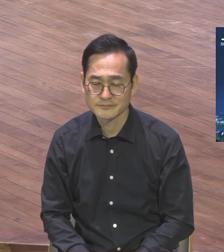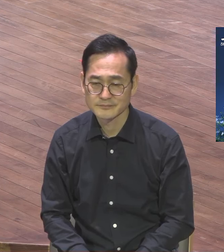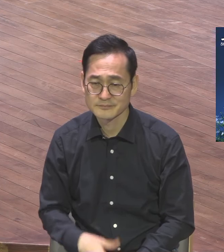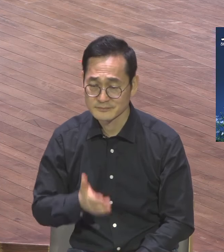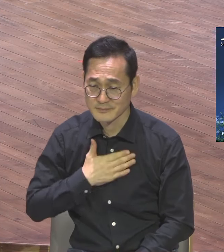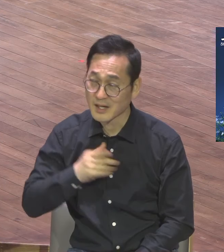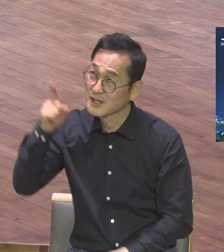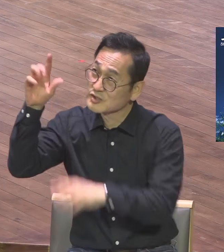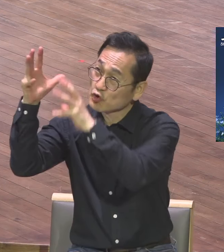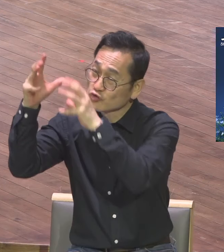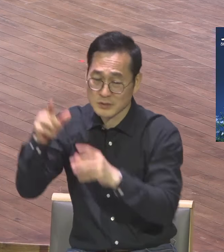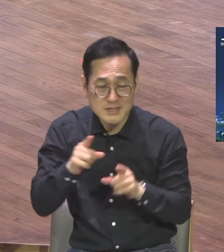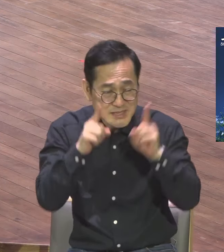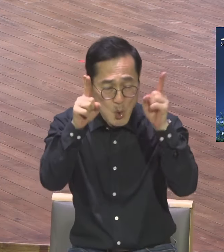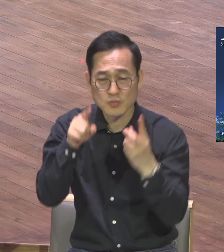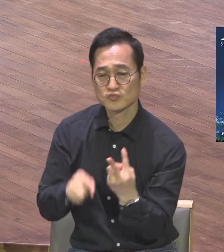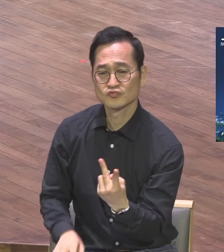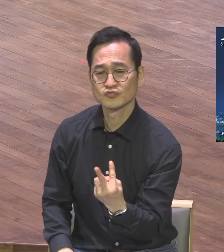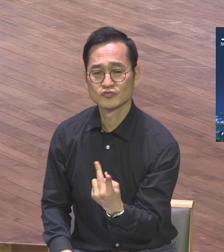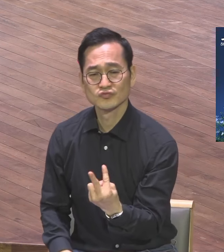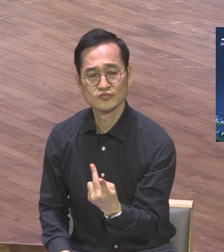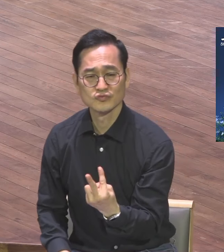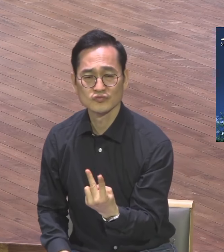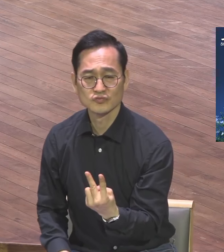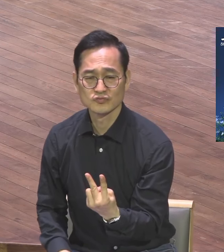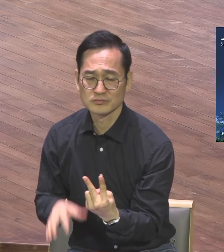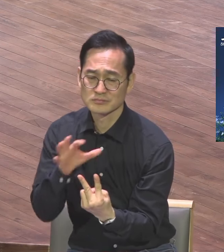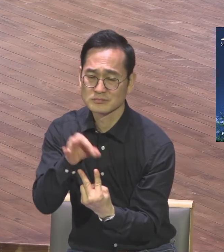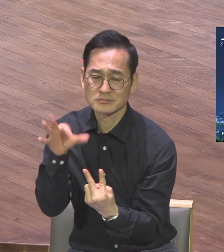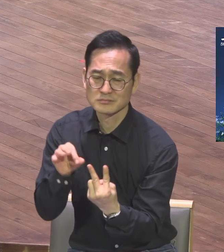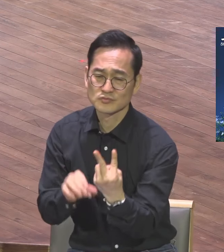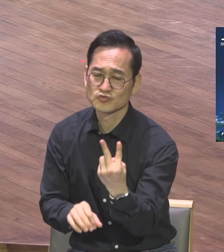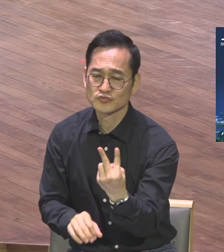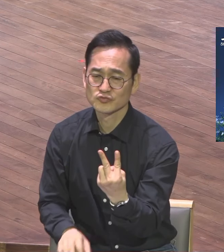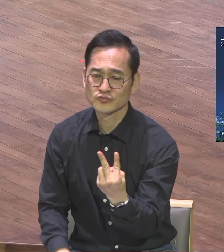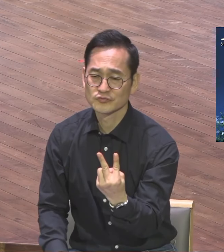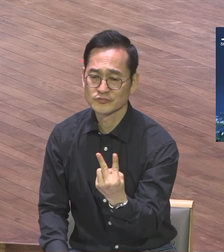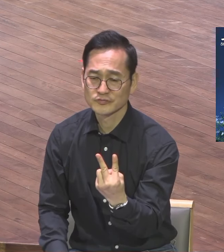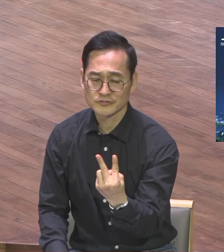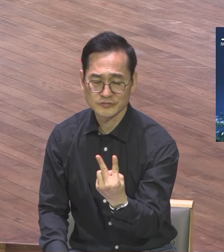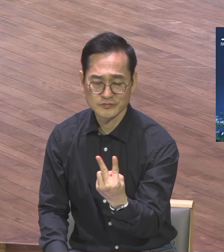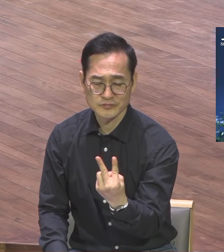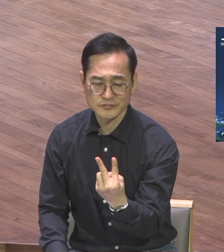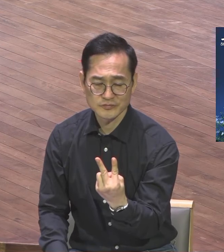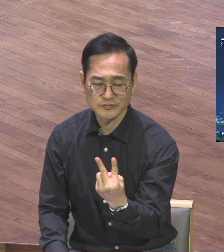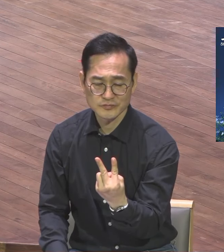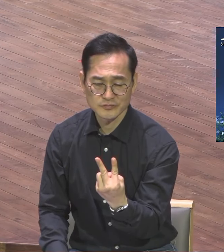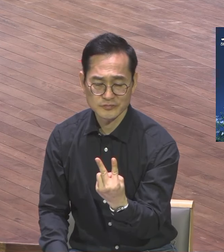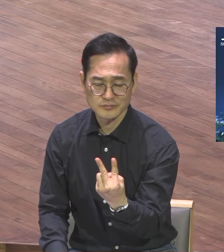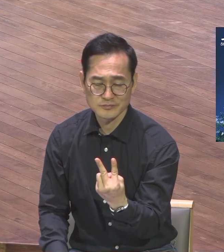없어요. 그런데 살아 있을 때 이 땅에 살면서 하나님 내 걸음 다